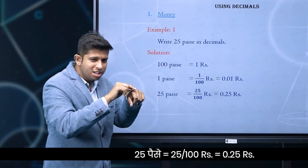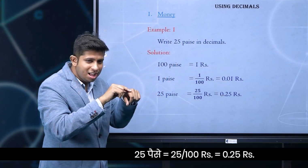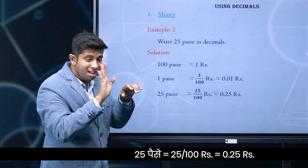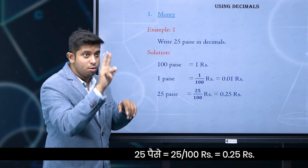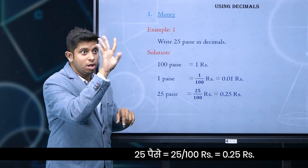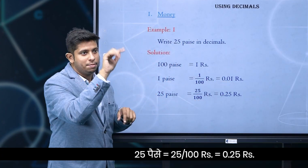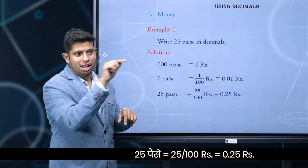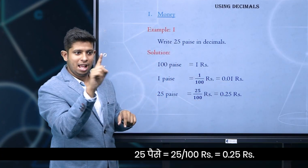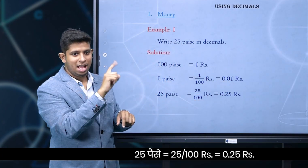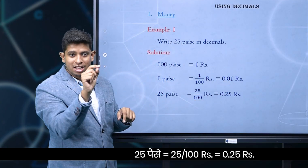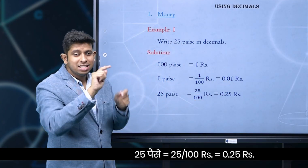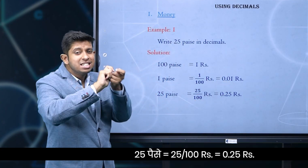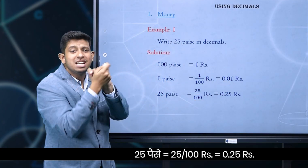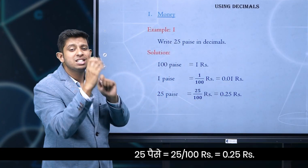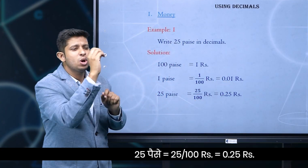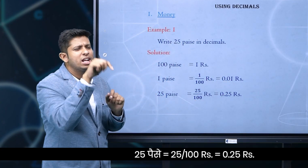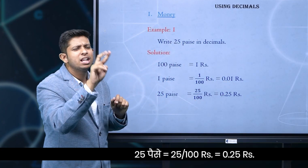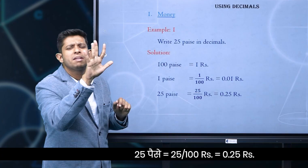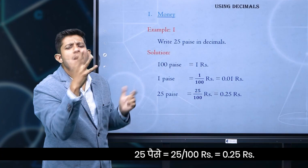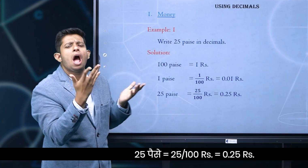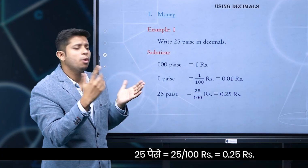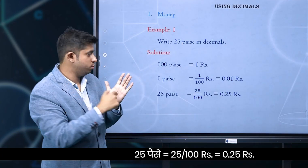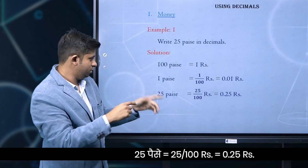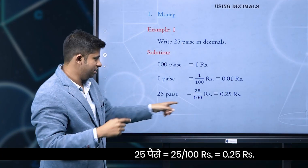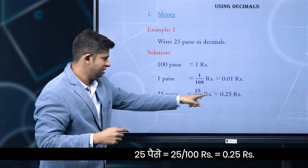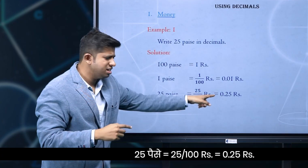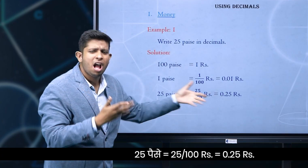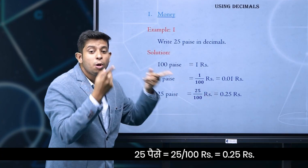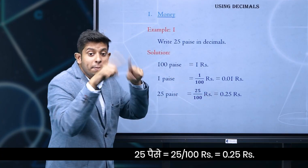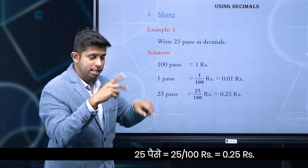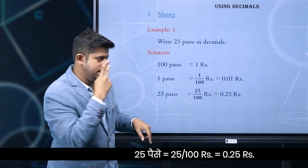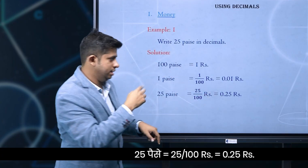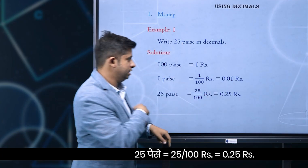25 पैसे बरोबर 25 भागिले 100 रुपये बरोबर 0.25 रुपये.